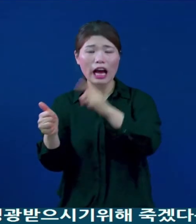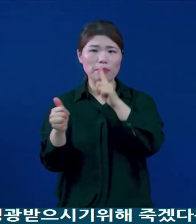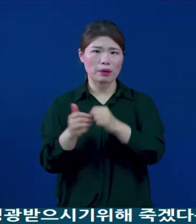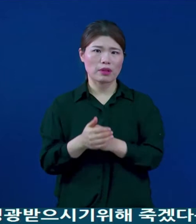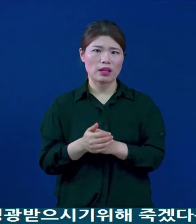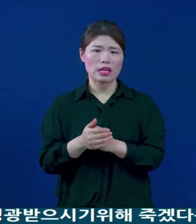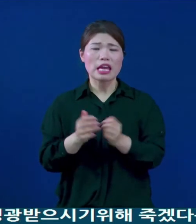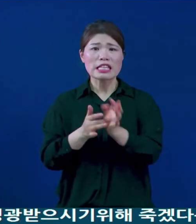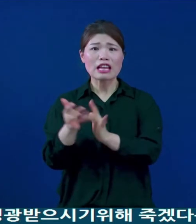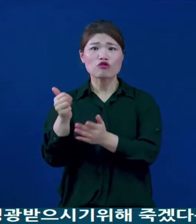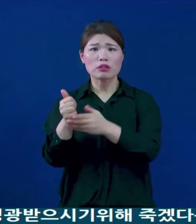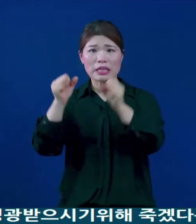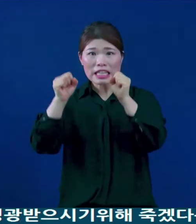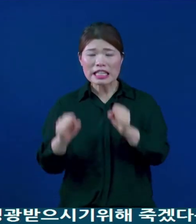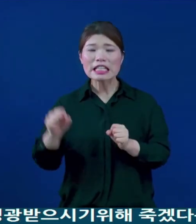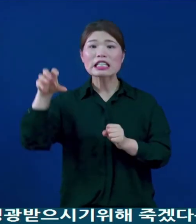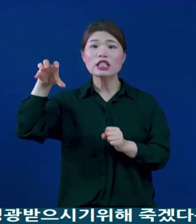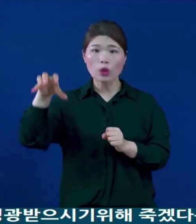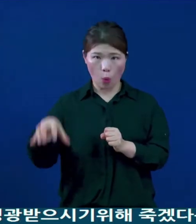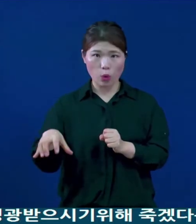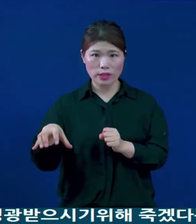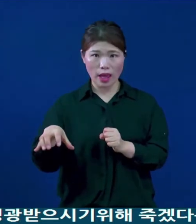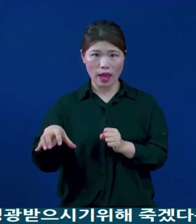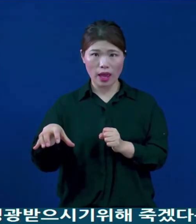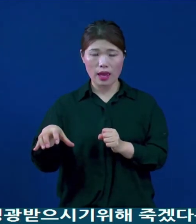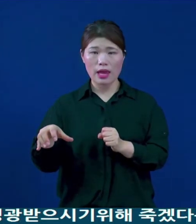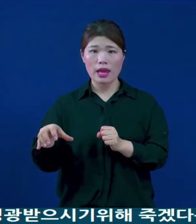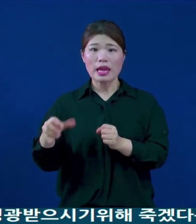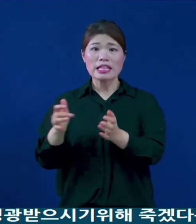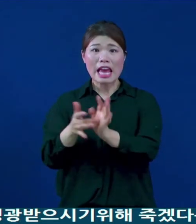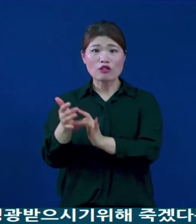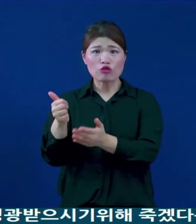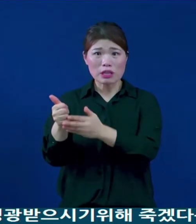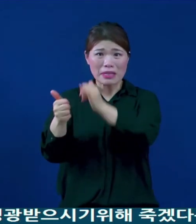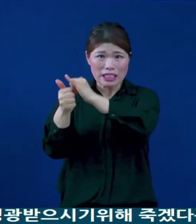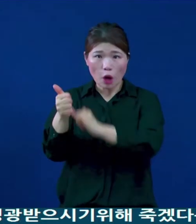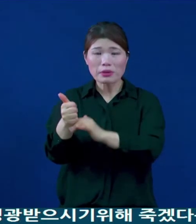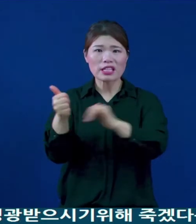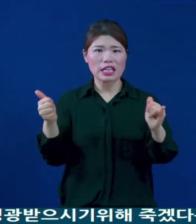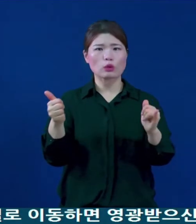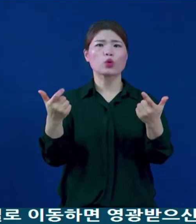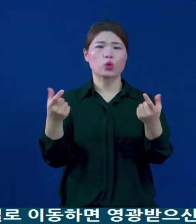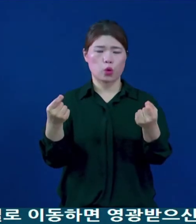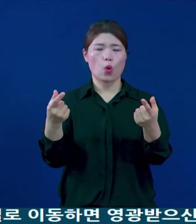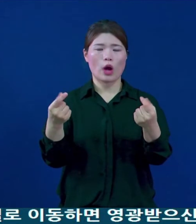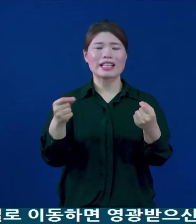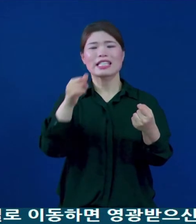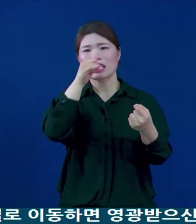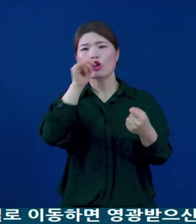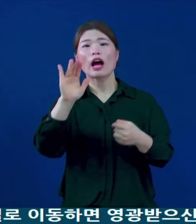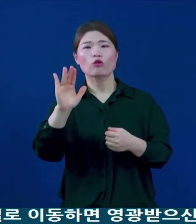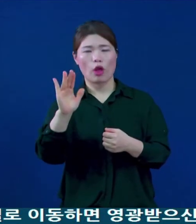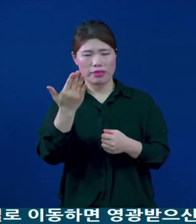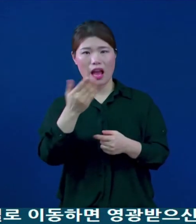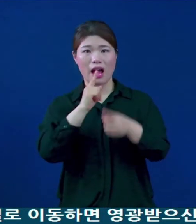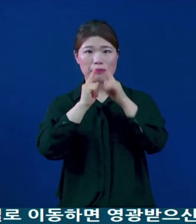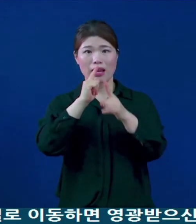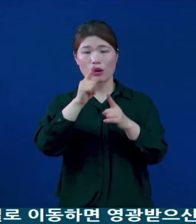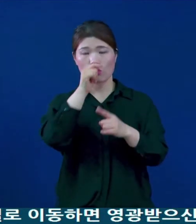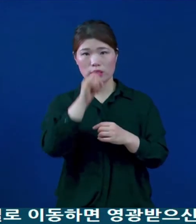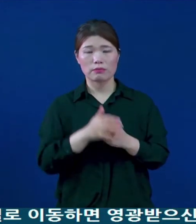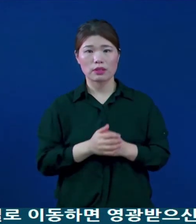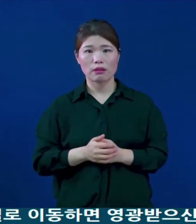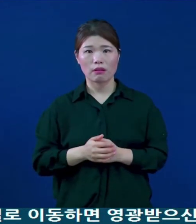하는 그곳에, 내 마음이 머무는 그곳에 나를 섬기는 자도 있어야 한다. 그 다음 이 말씀이 예수님이 주신